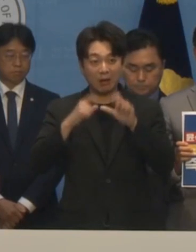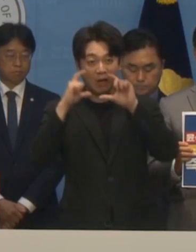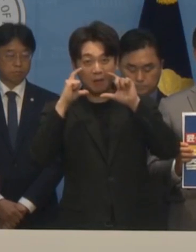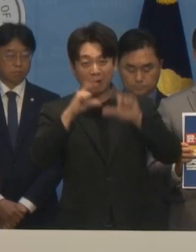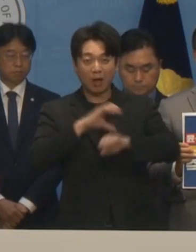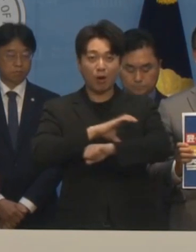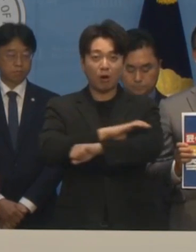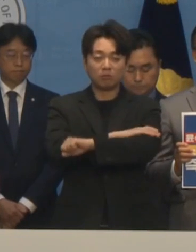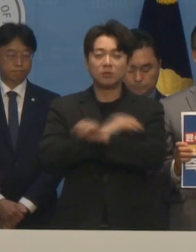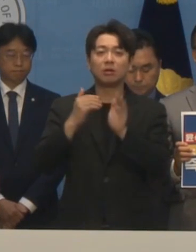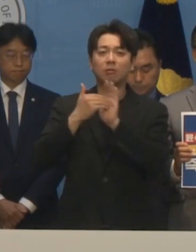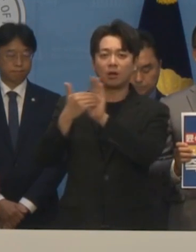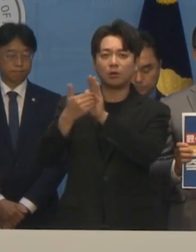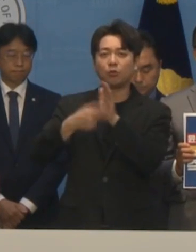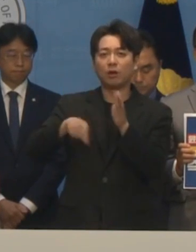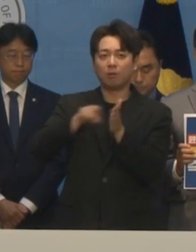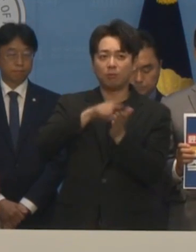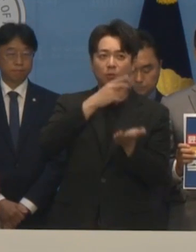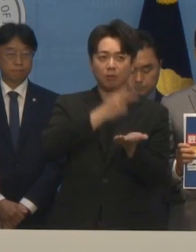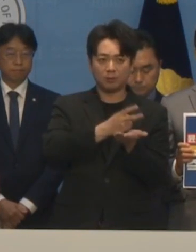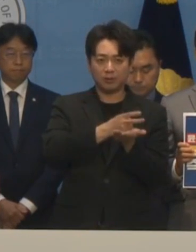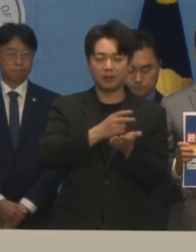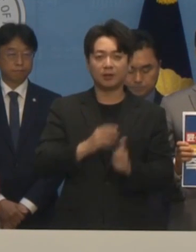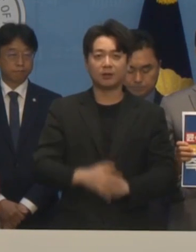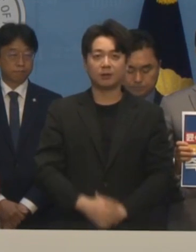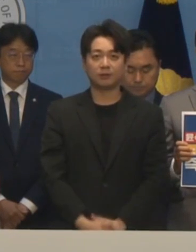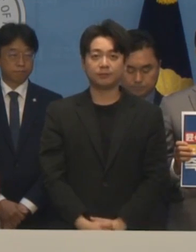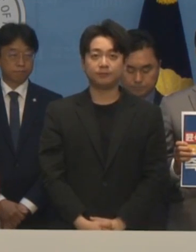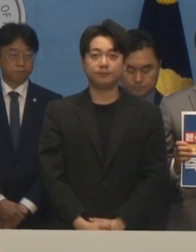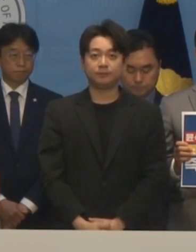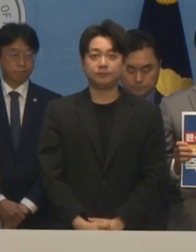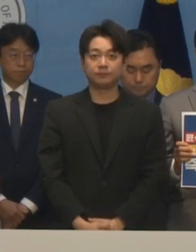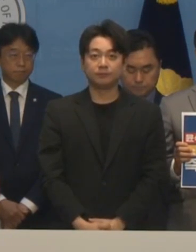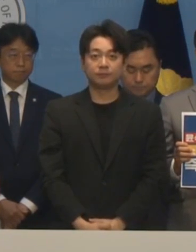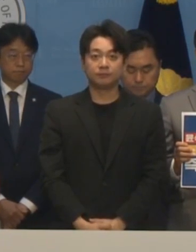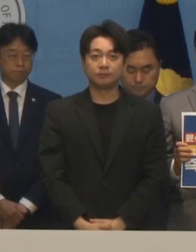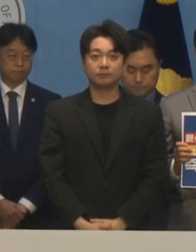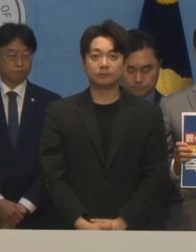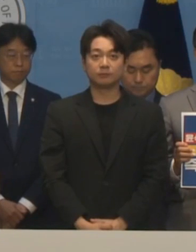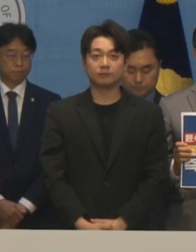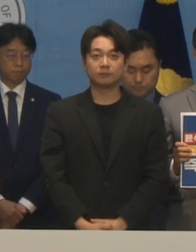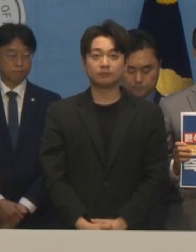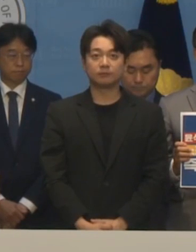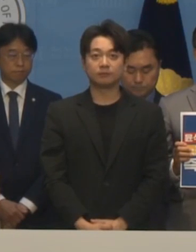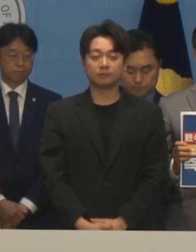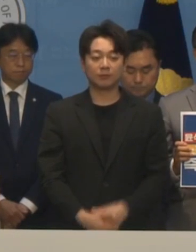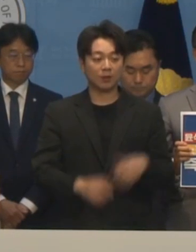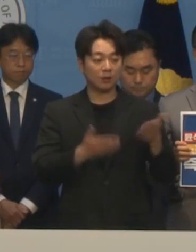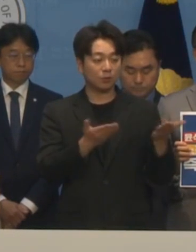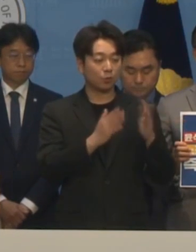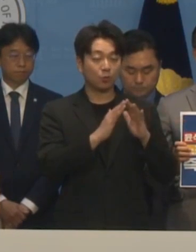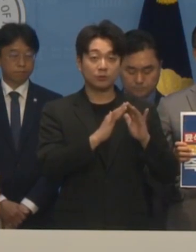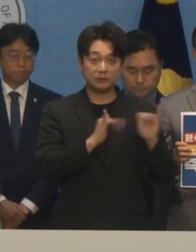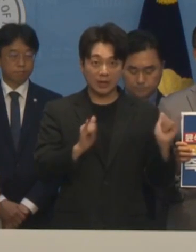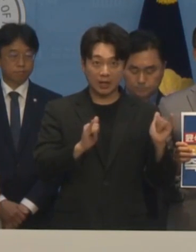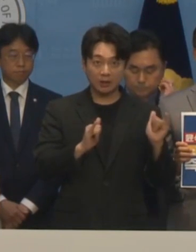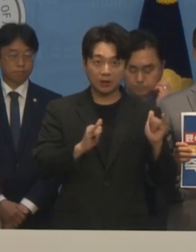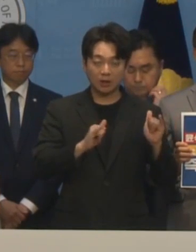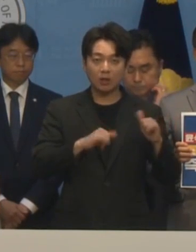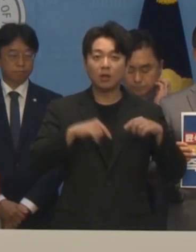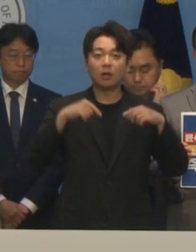개선하려는 법입니다. 간접 고용 노동자에게 자신의 임금 등 근로조건을